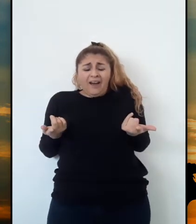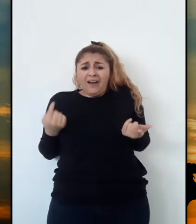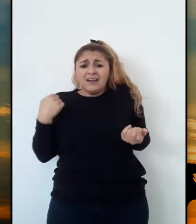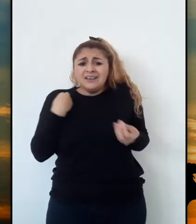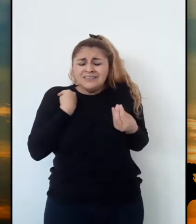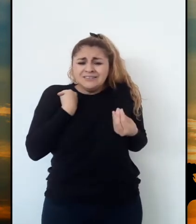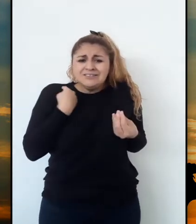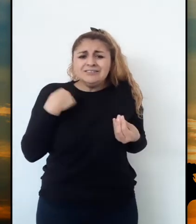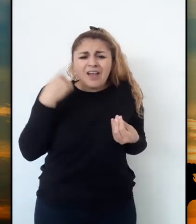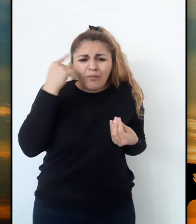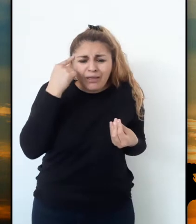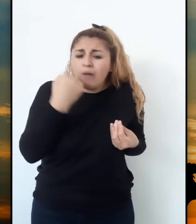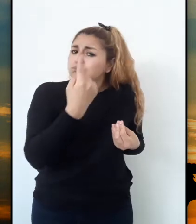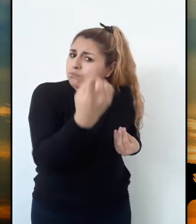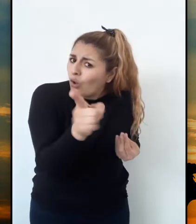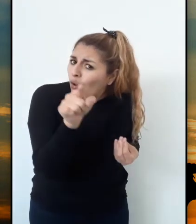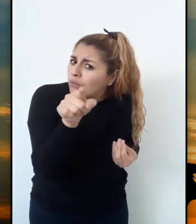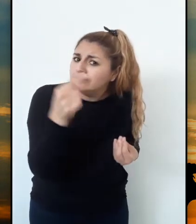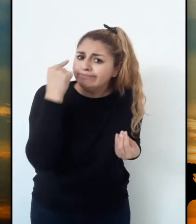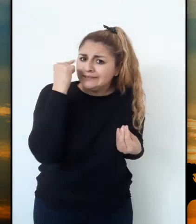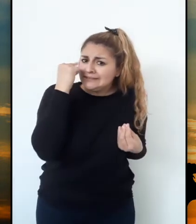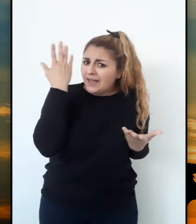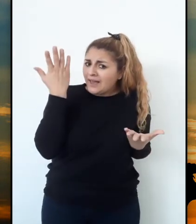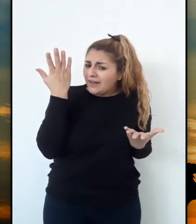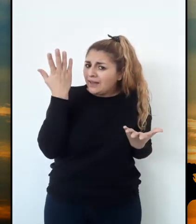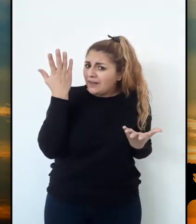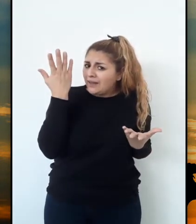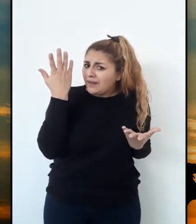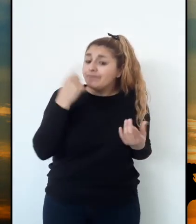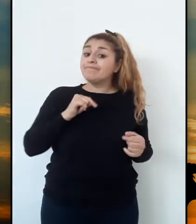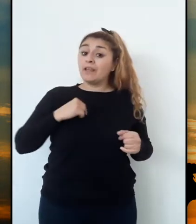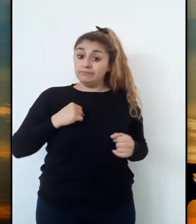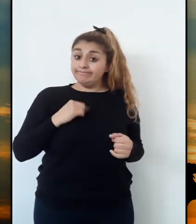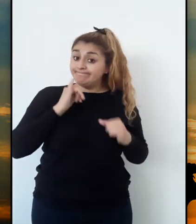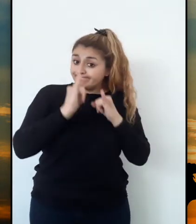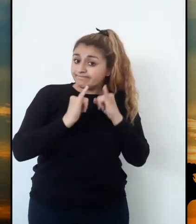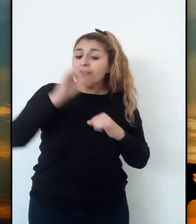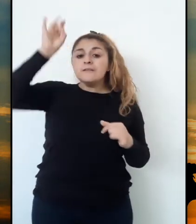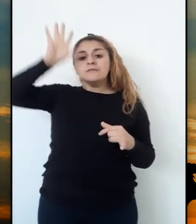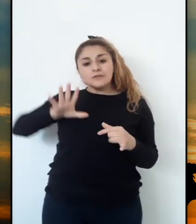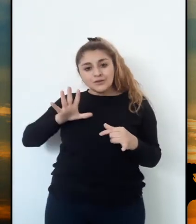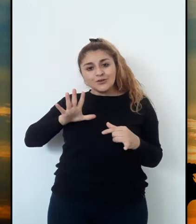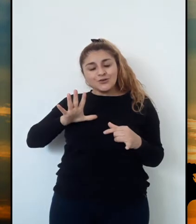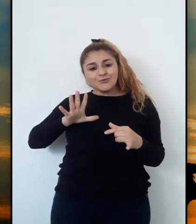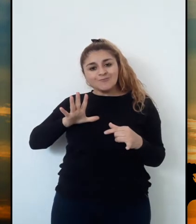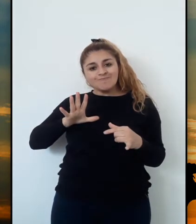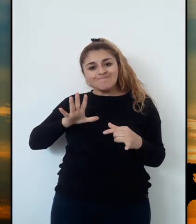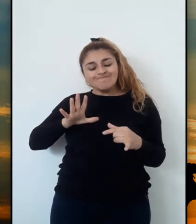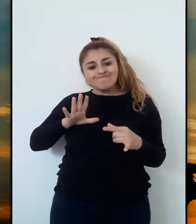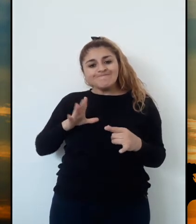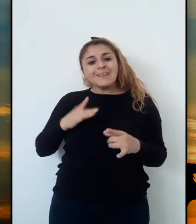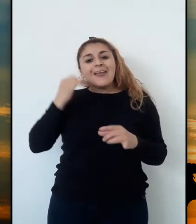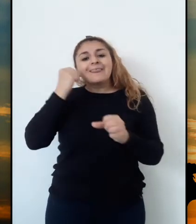trabajando y formando un gobernador. Quelqu'un avec de convictions fermes. Alguien que tenga